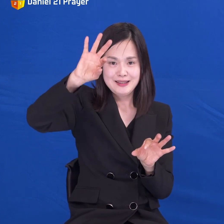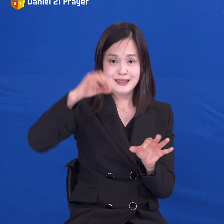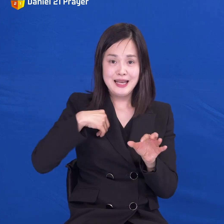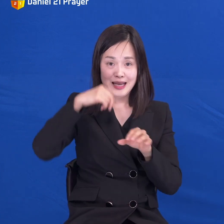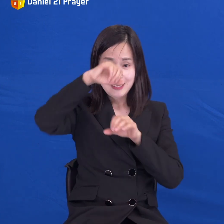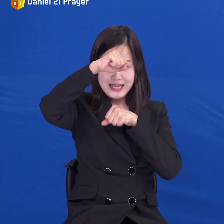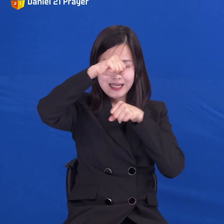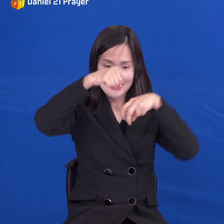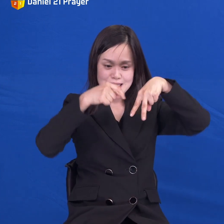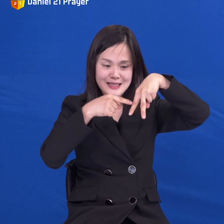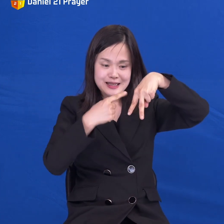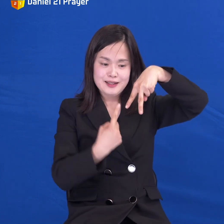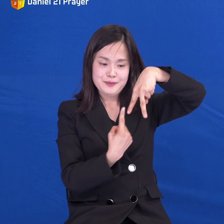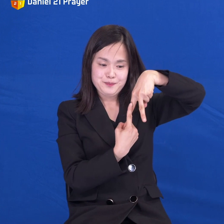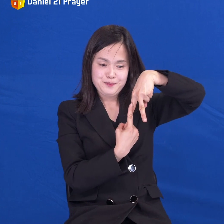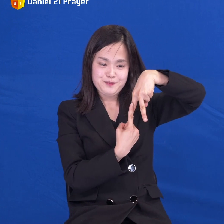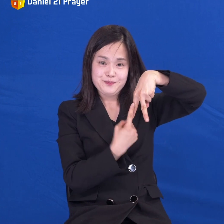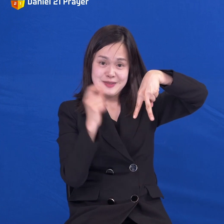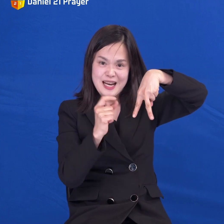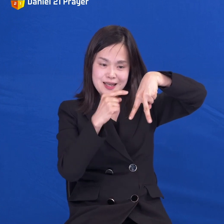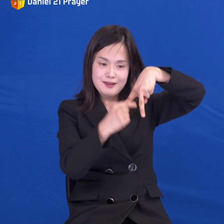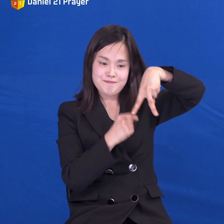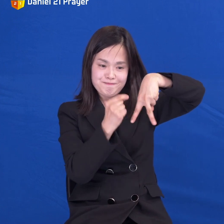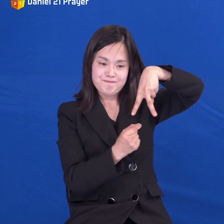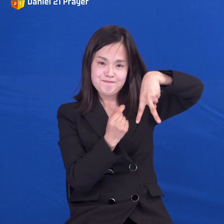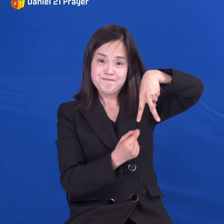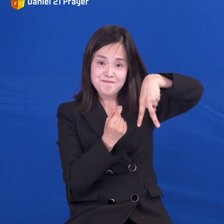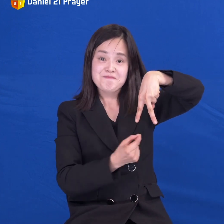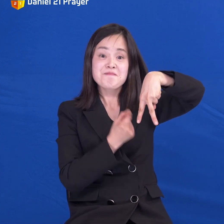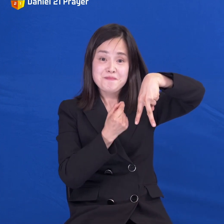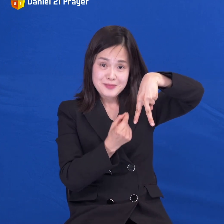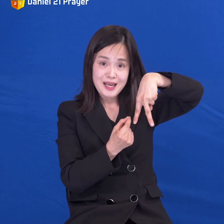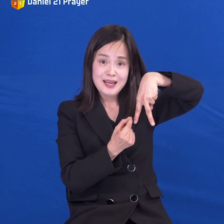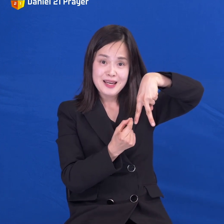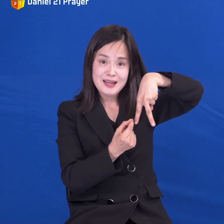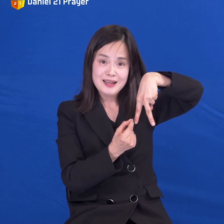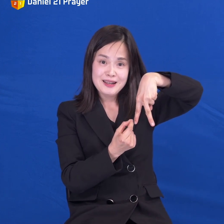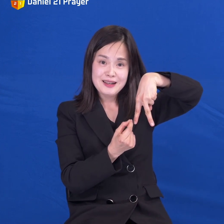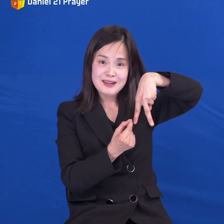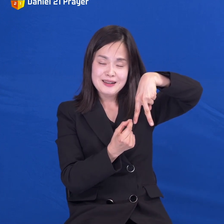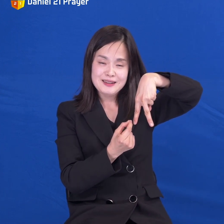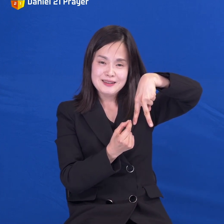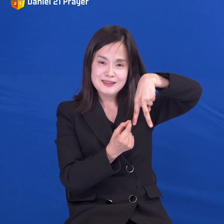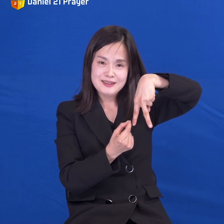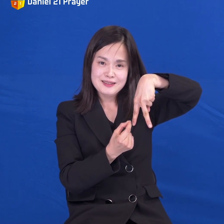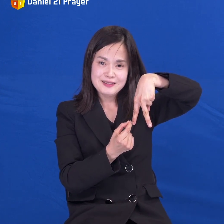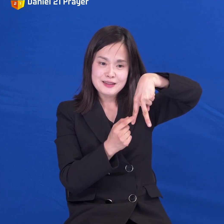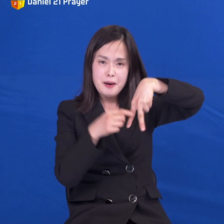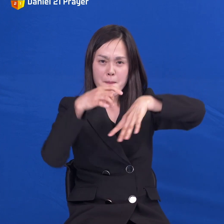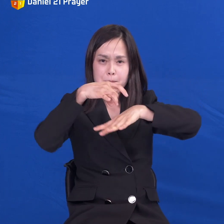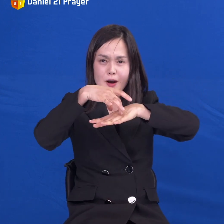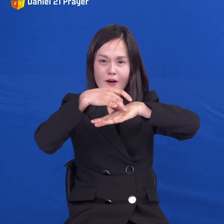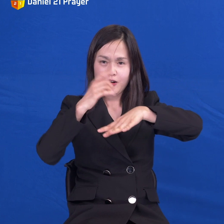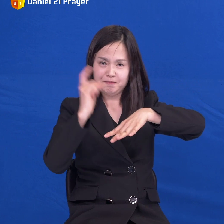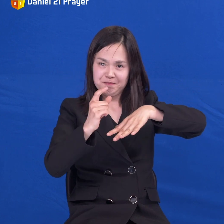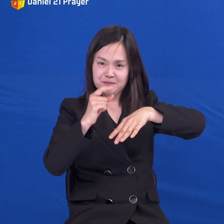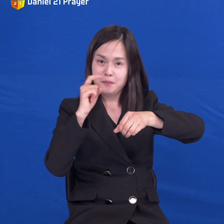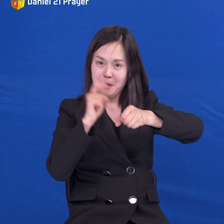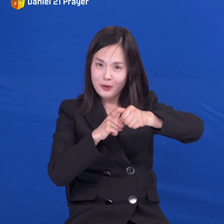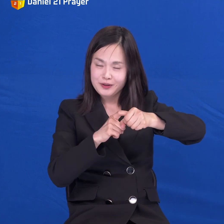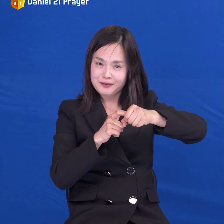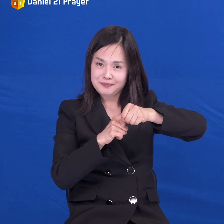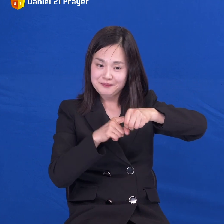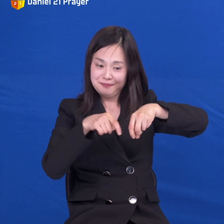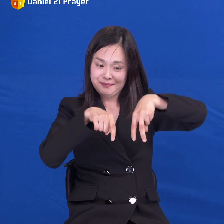그리고 이 다리를 오토바이 타고 들고 다니는 거예요. 10일 동안을 더 간 거예요. 근데 무릎 뒤에 오금자리가